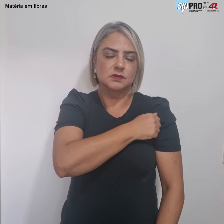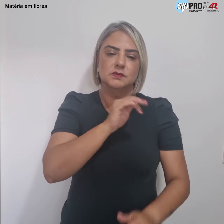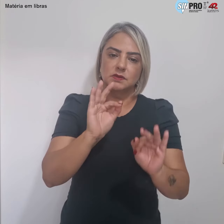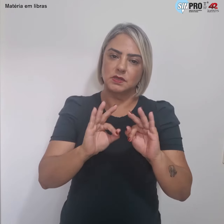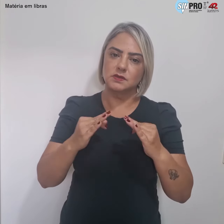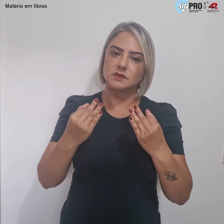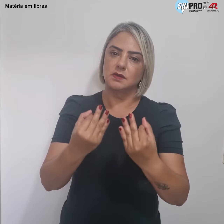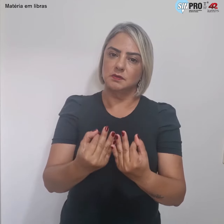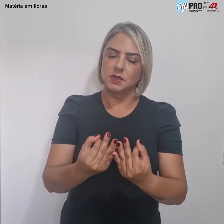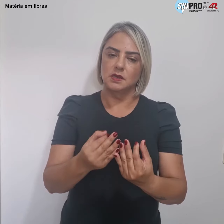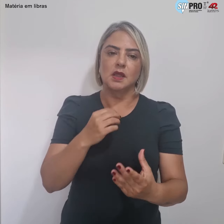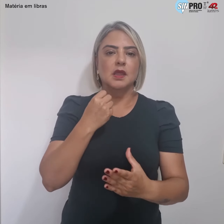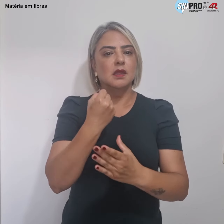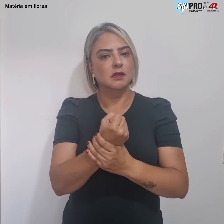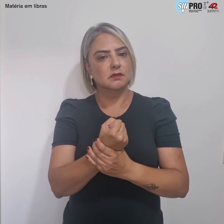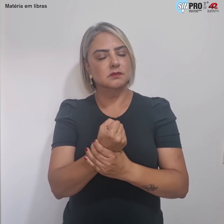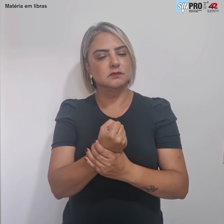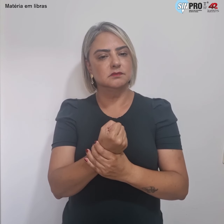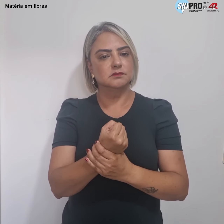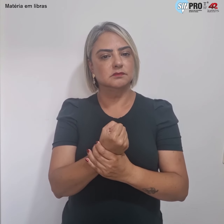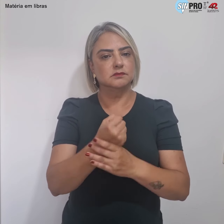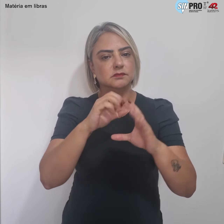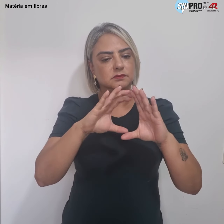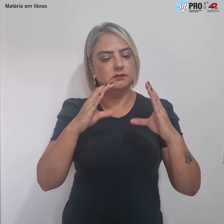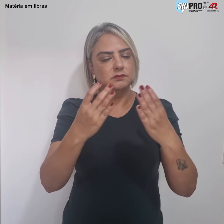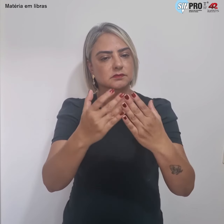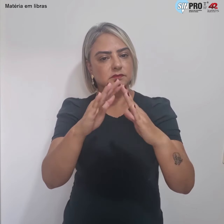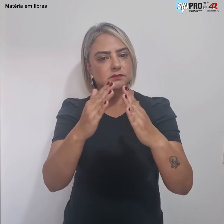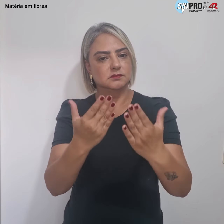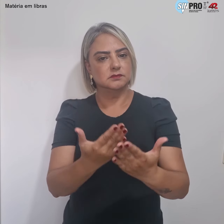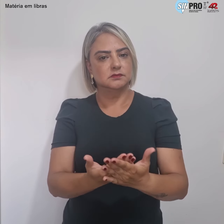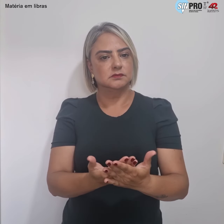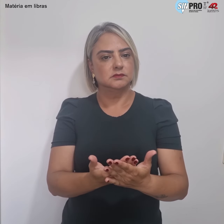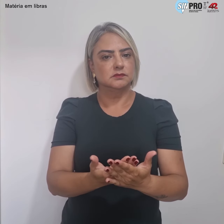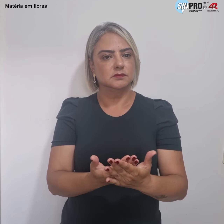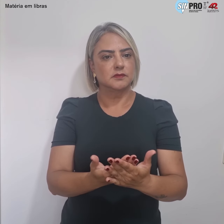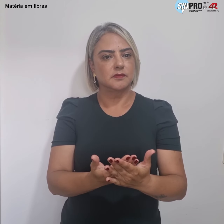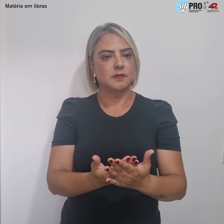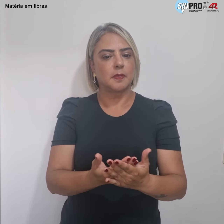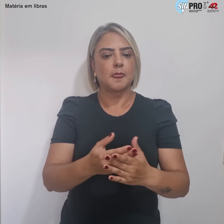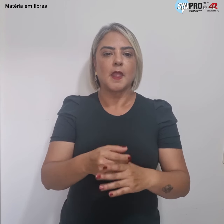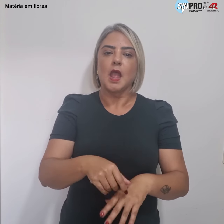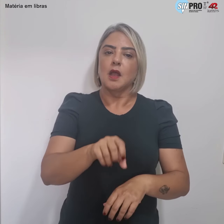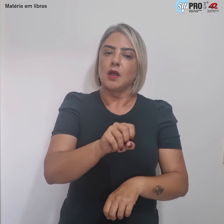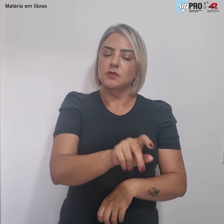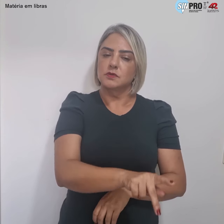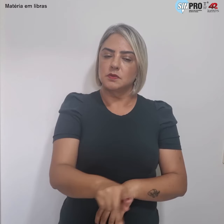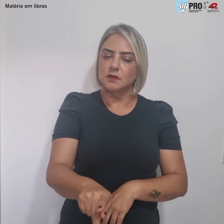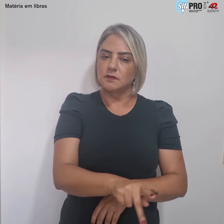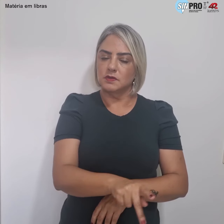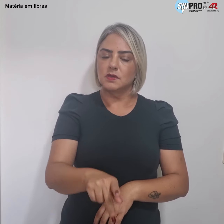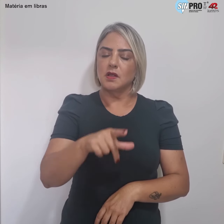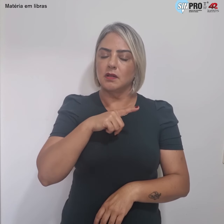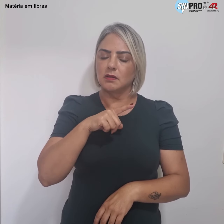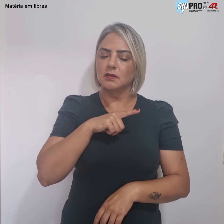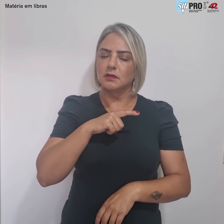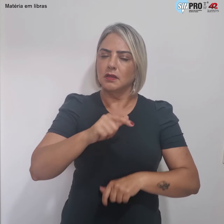famílias e garantir a segurança da comunidade escolar. Os educadores e educadoras têm feito sua